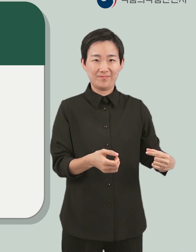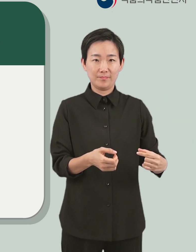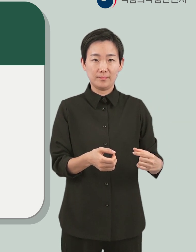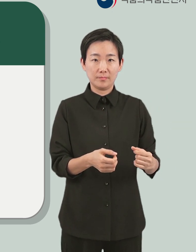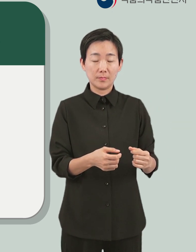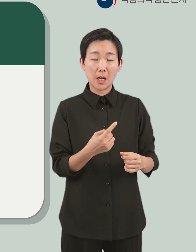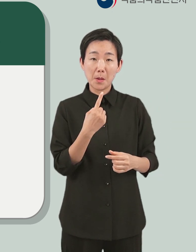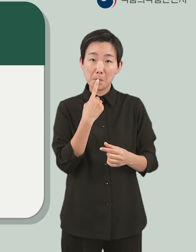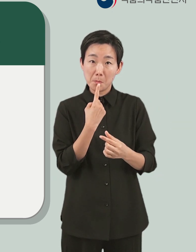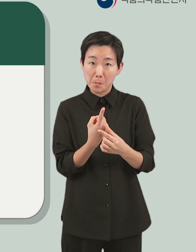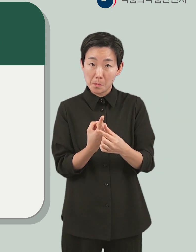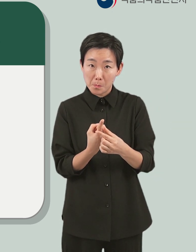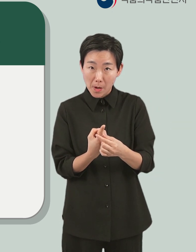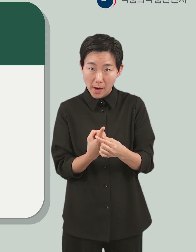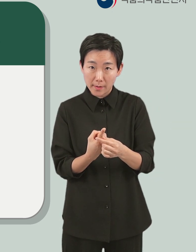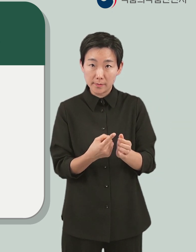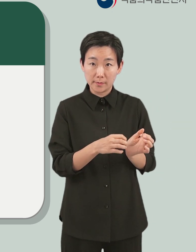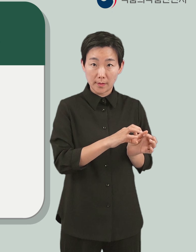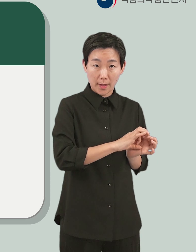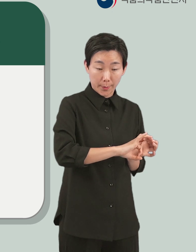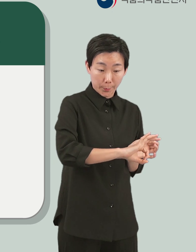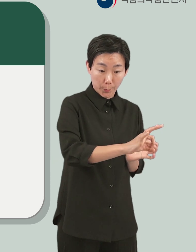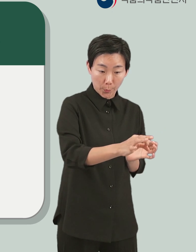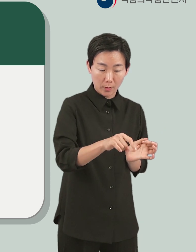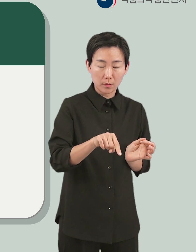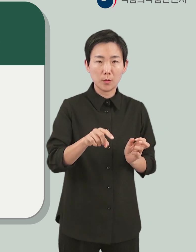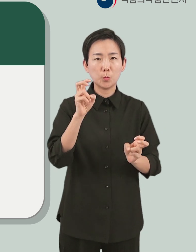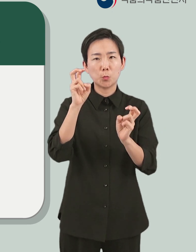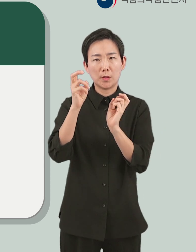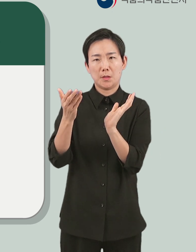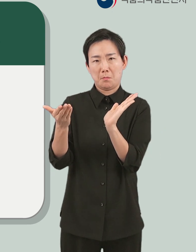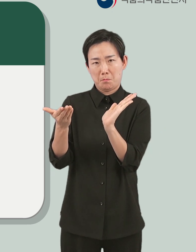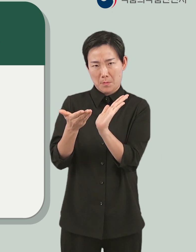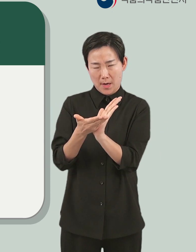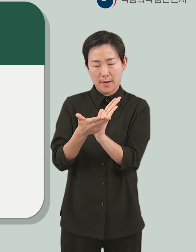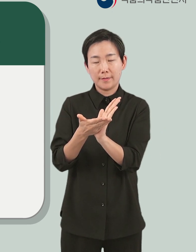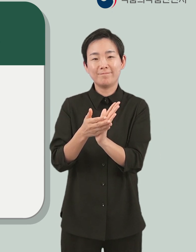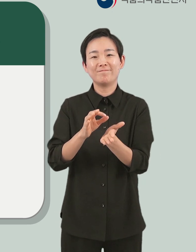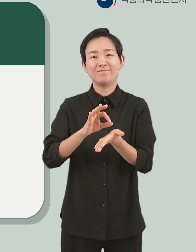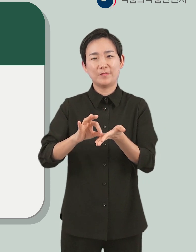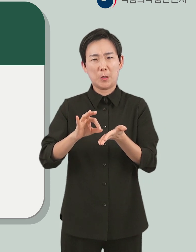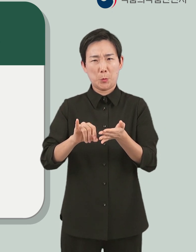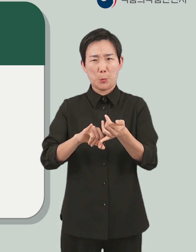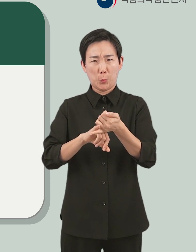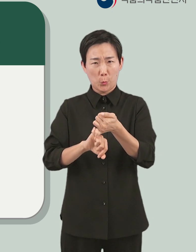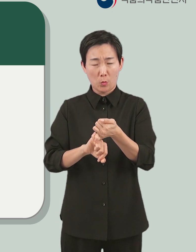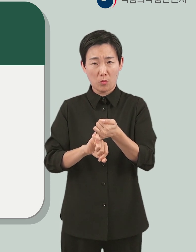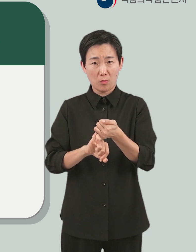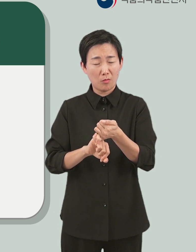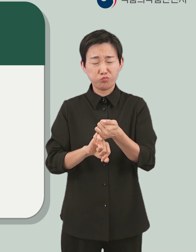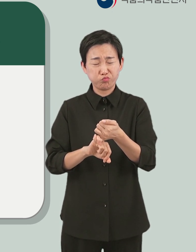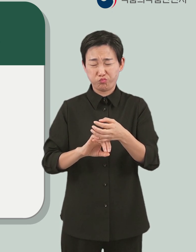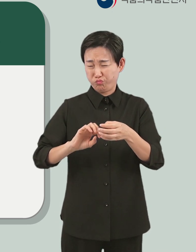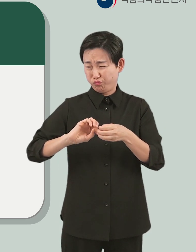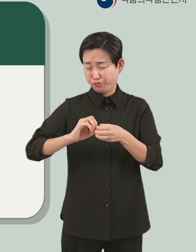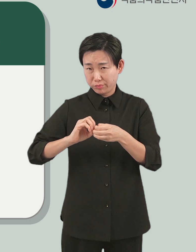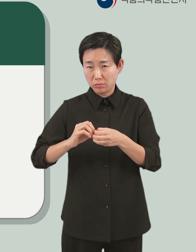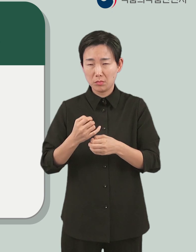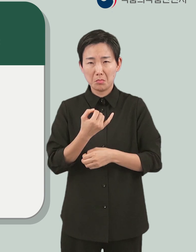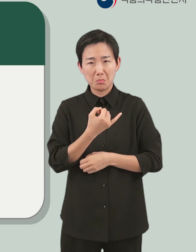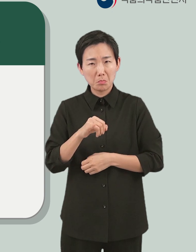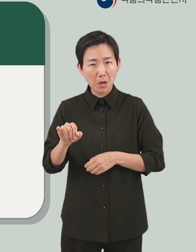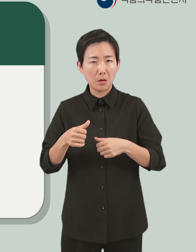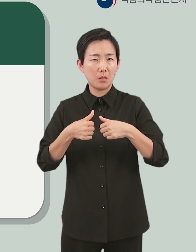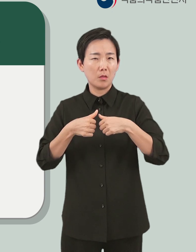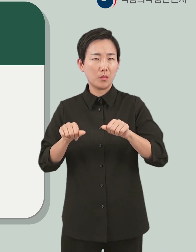배터리, 케이블과 액세서리 역시 지정된 제품만 사용해야 하며 그렇지 않으면 오작동이나 손상이 발생할